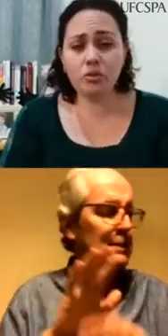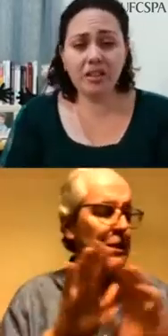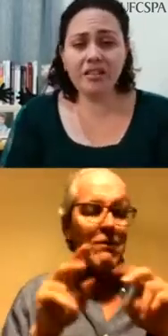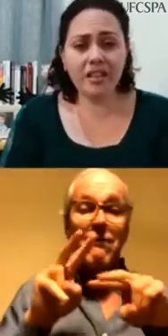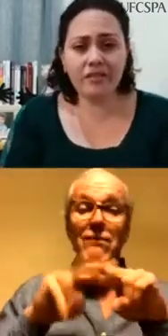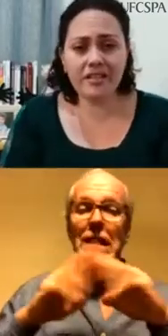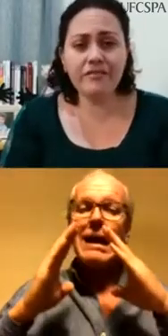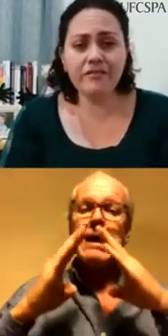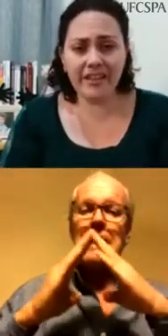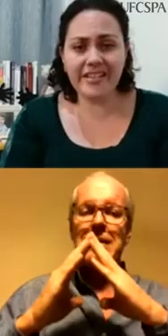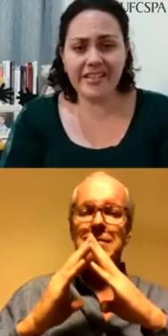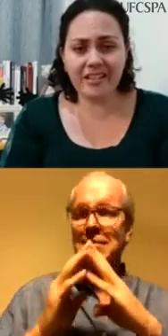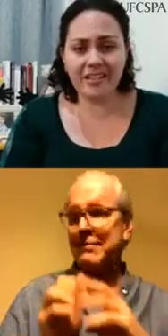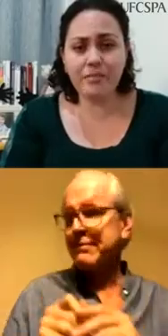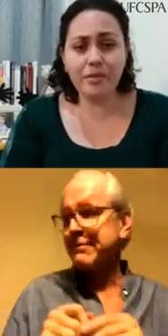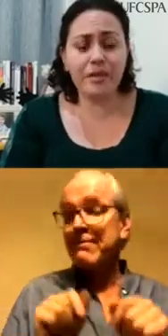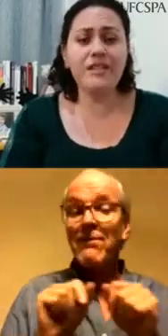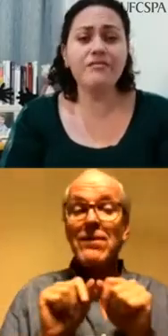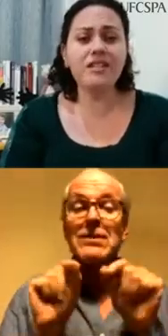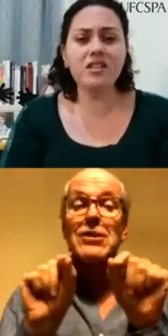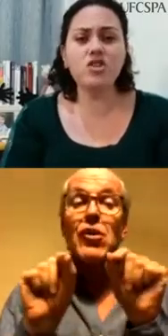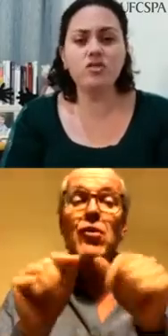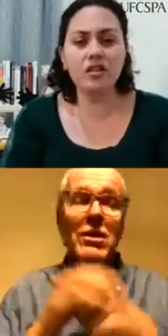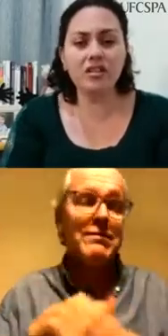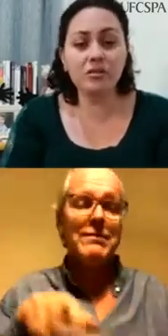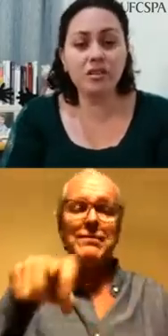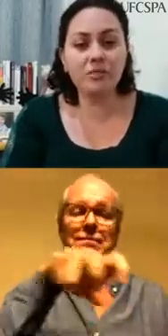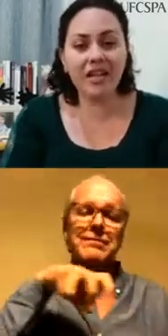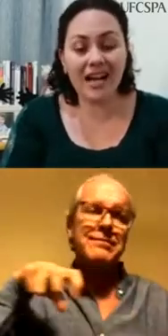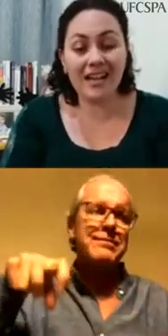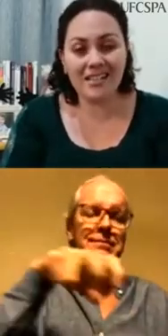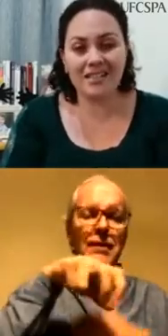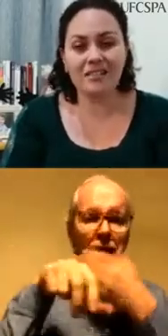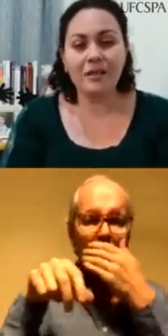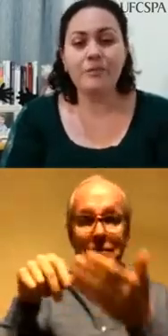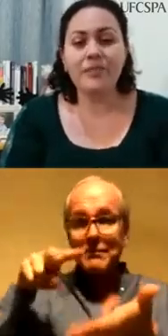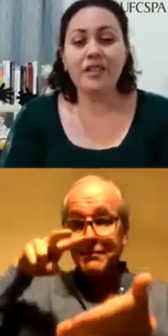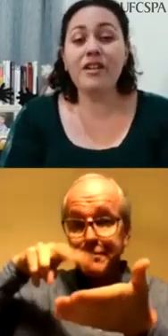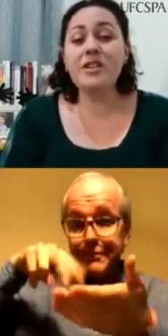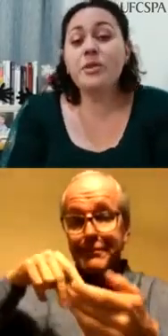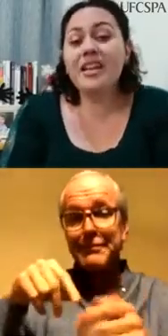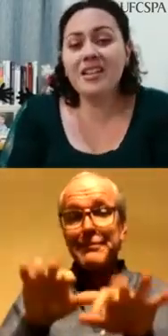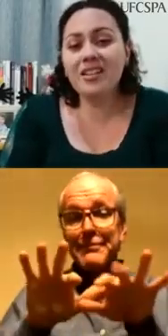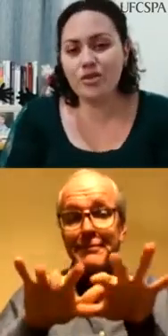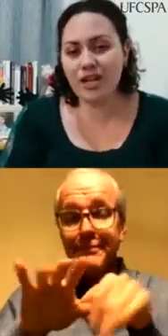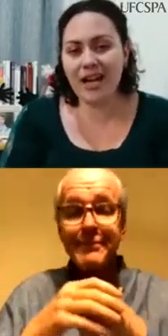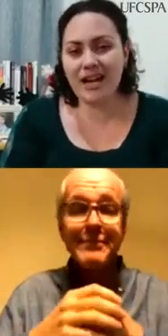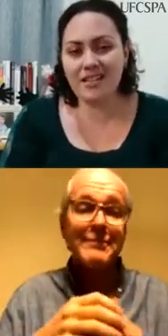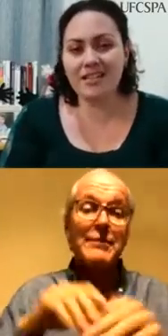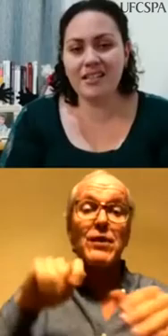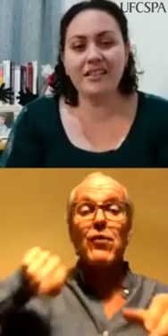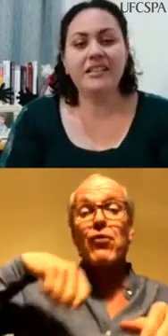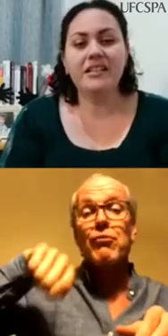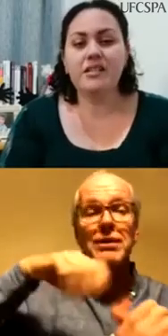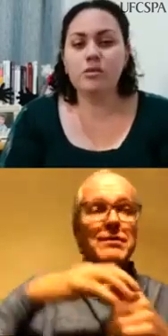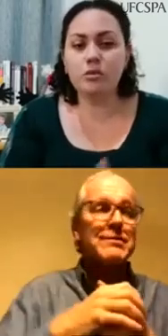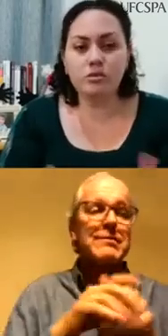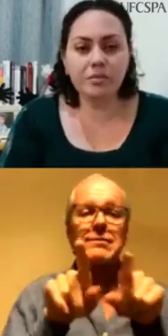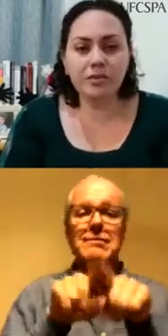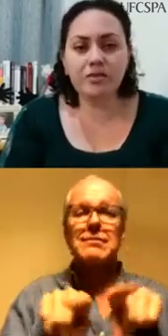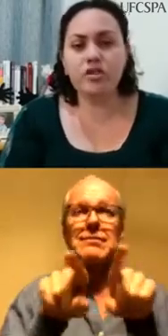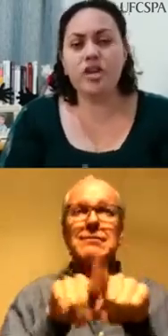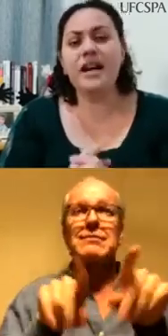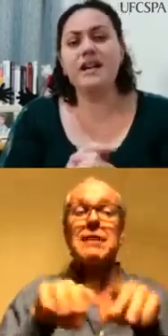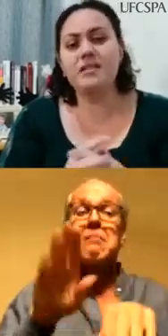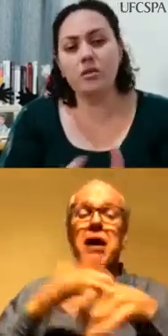período a gente nunca teve essa vivência, né? A primeira vez que a gente fica tanto tempo em casa. E faz o que dentro de casa, né?